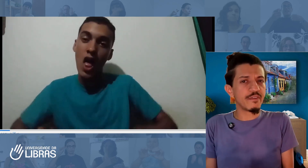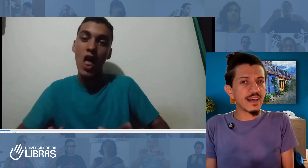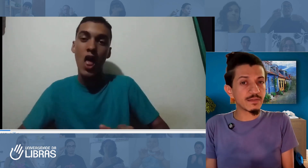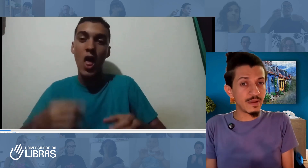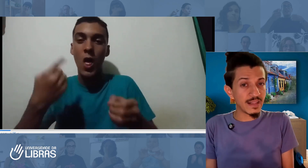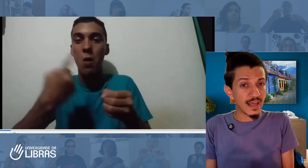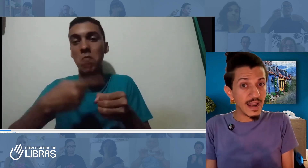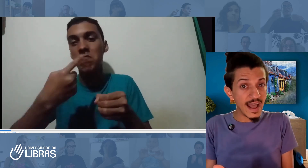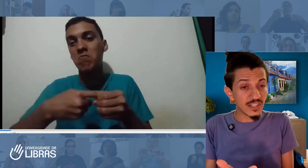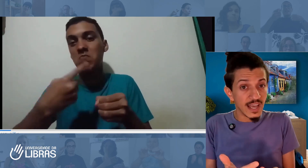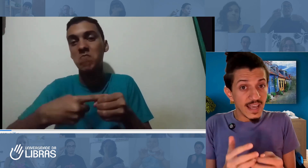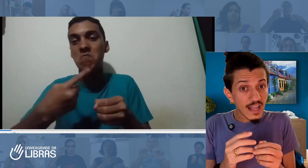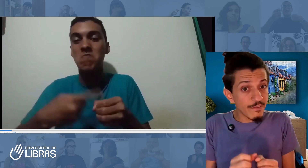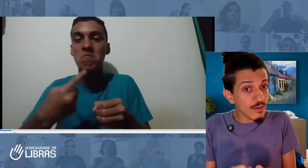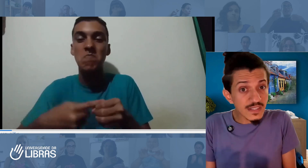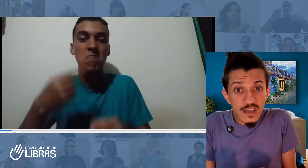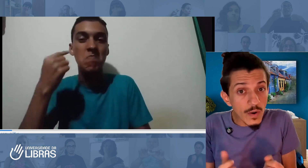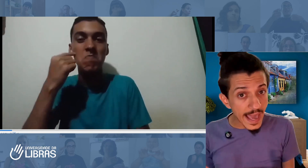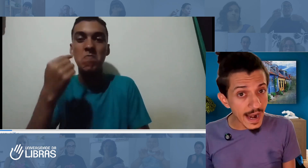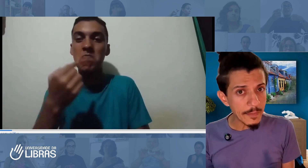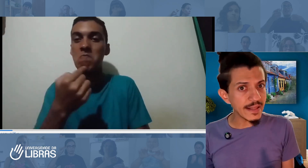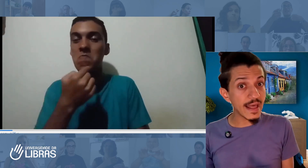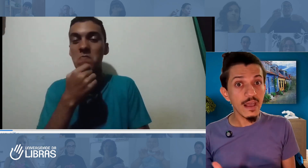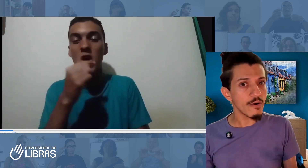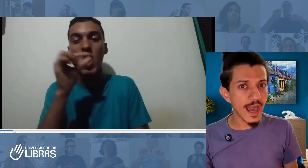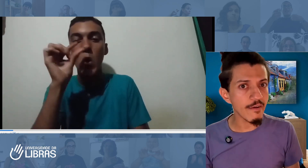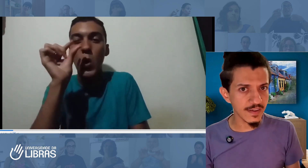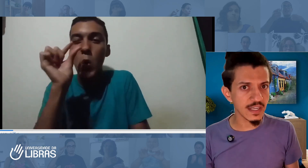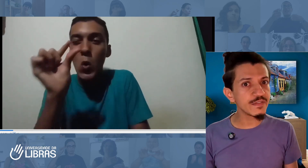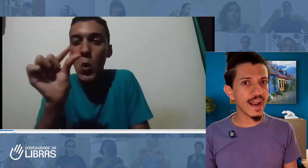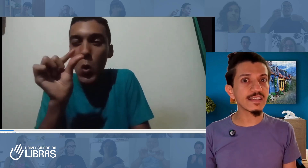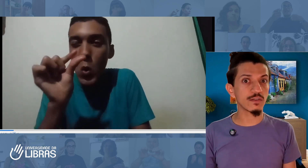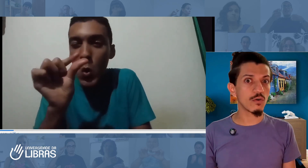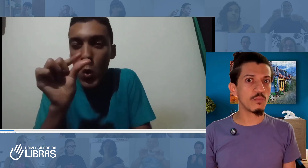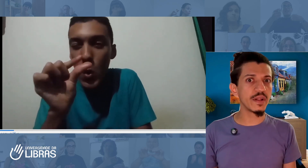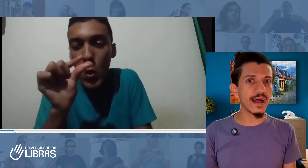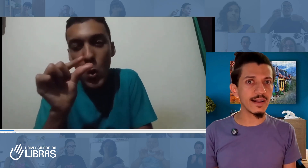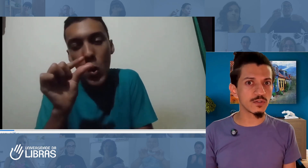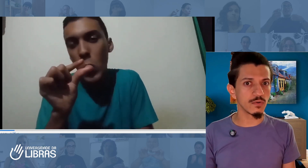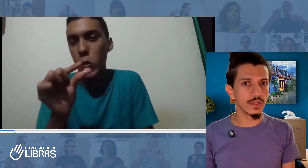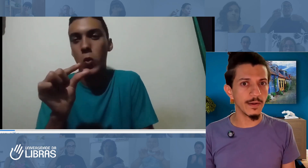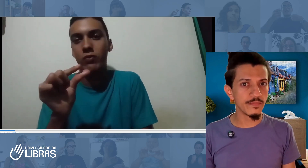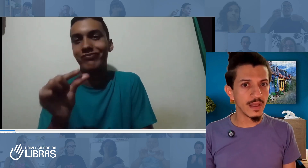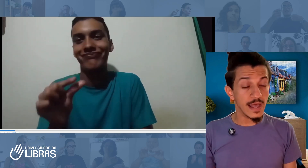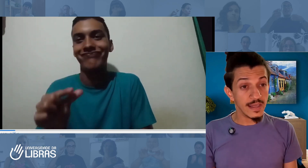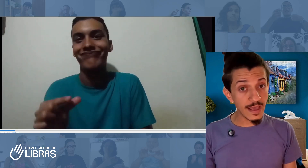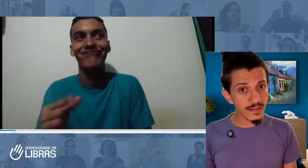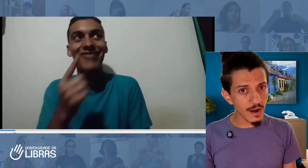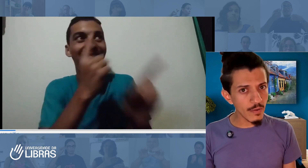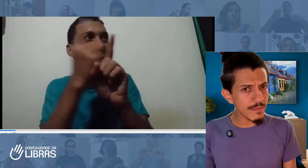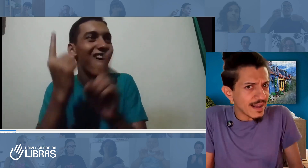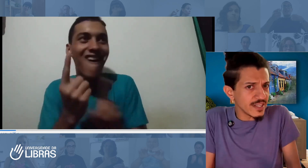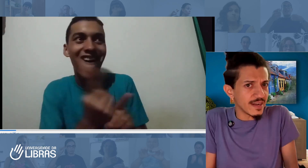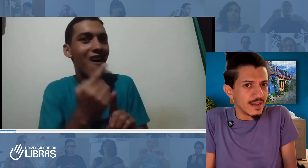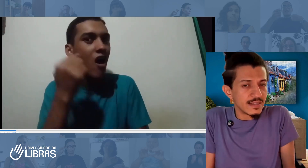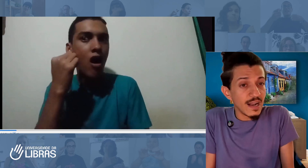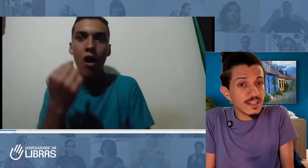pela internet e ele falou assim, eu quero aprender e eu quero fazer diferença com a comunidade surda. E então, imagina, se ele tivesse